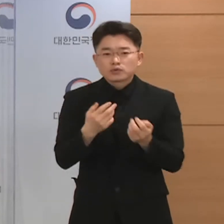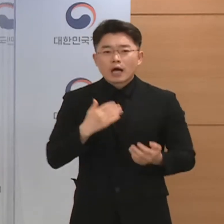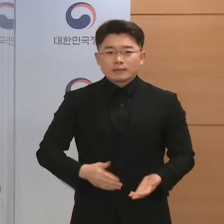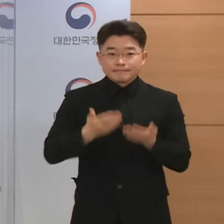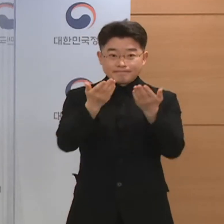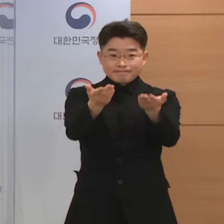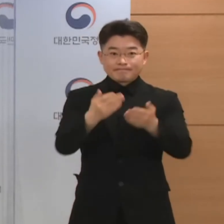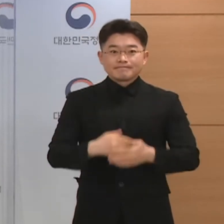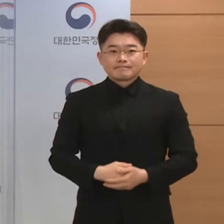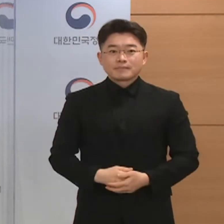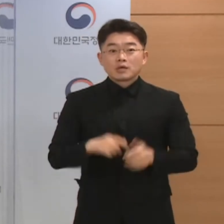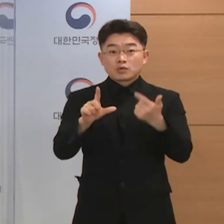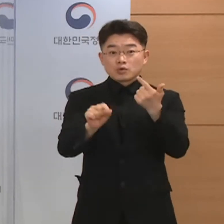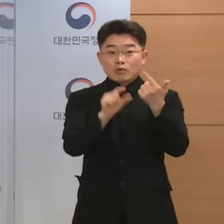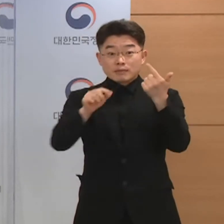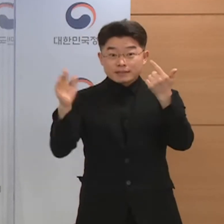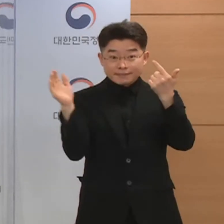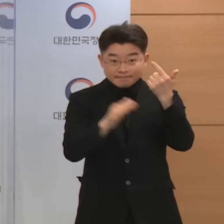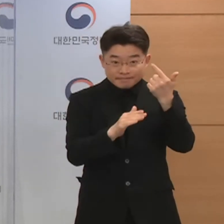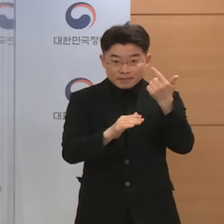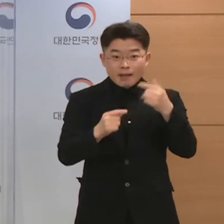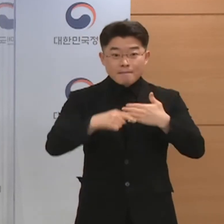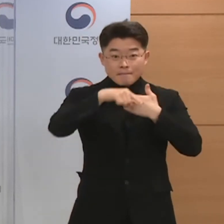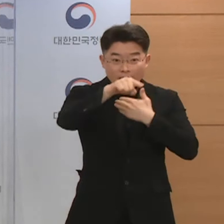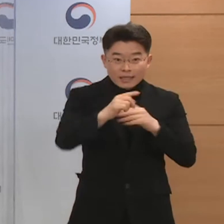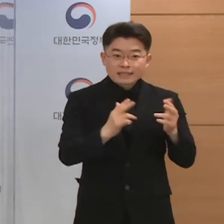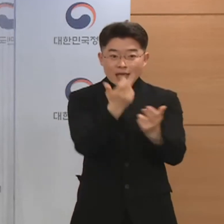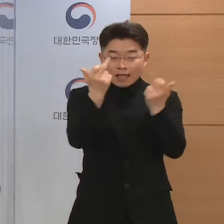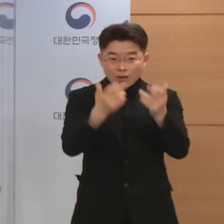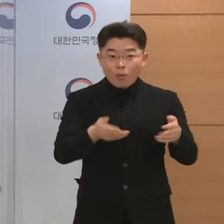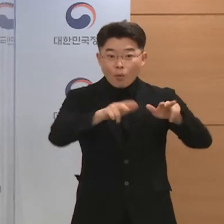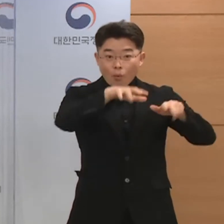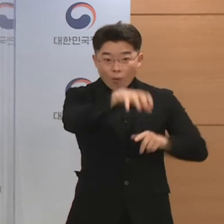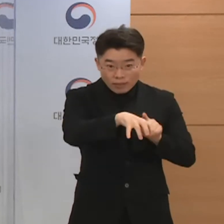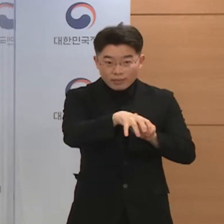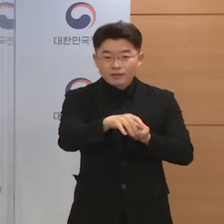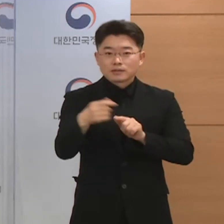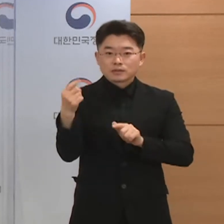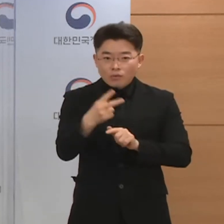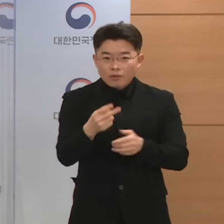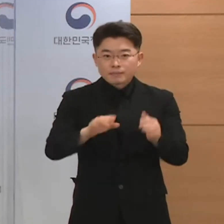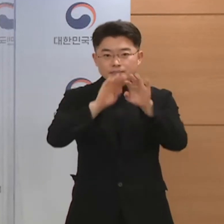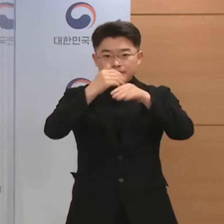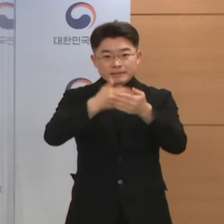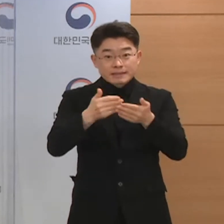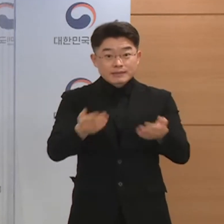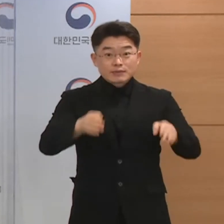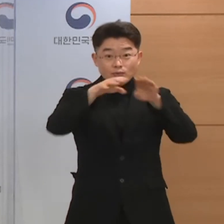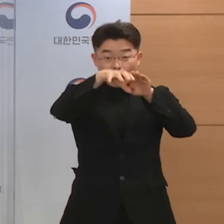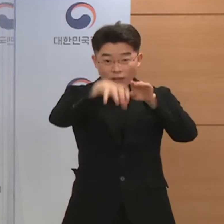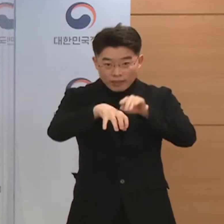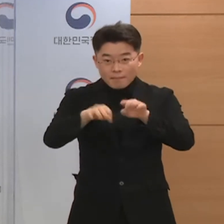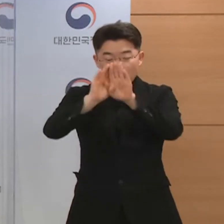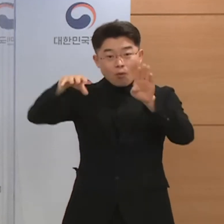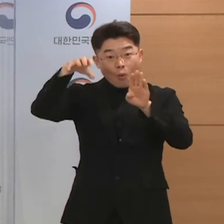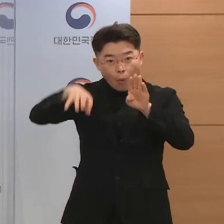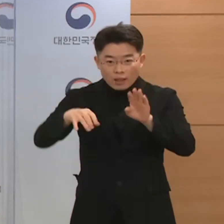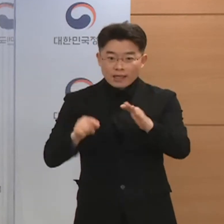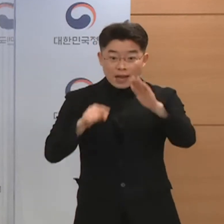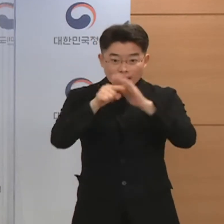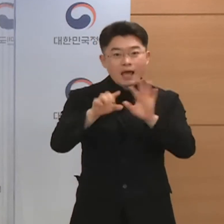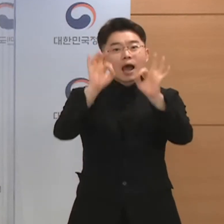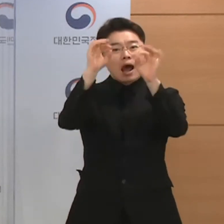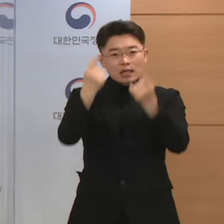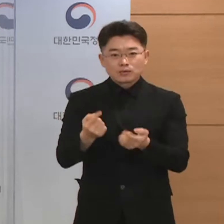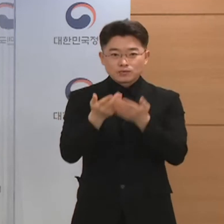제공합니다. 6월부터 국립공원과 박물관, 미술관 등 공공시설의 이용요금 할인 혜택이